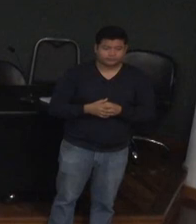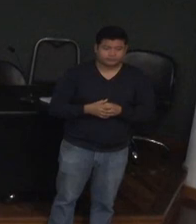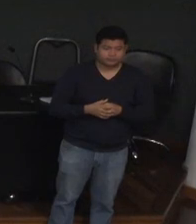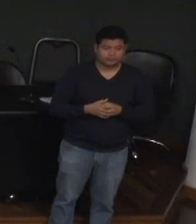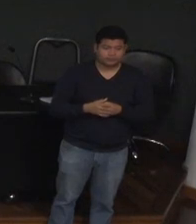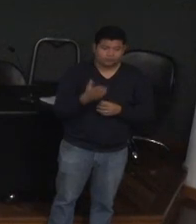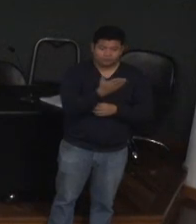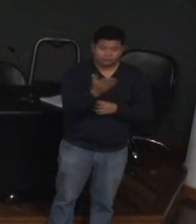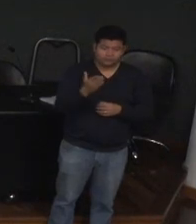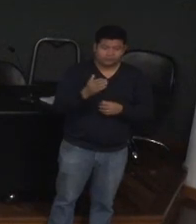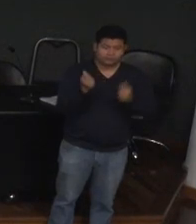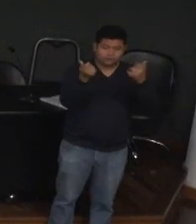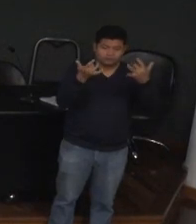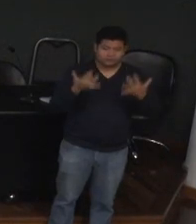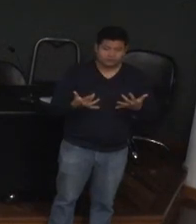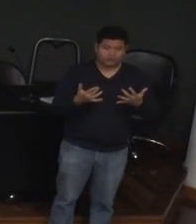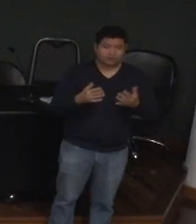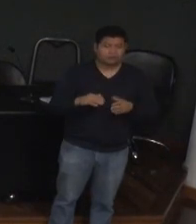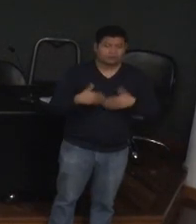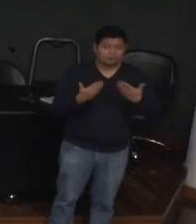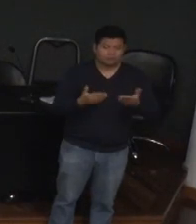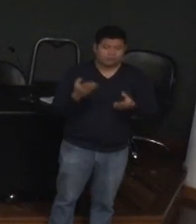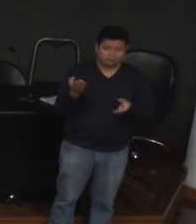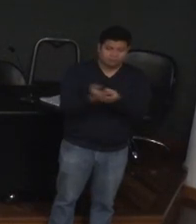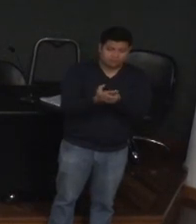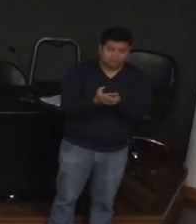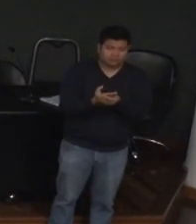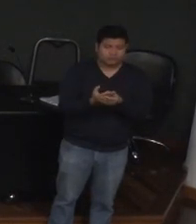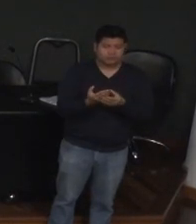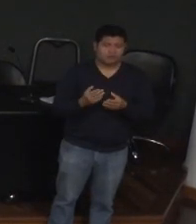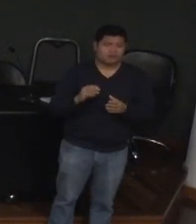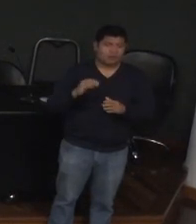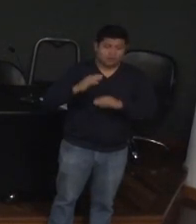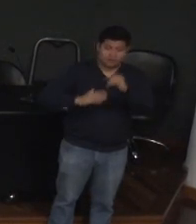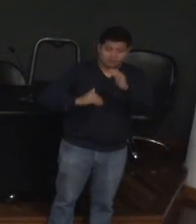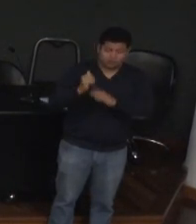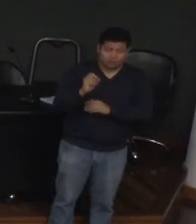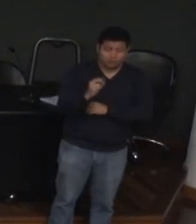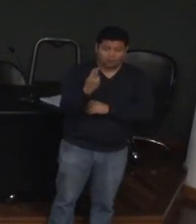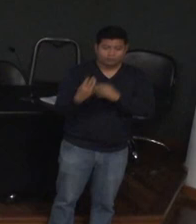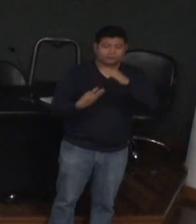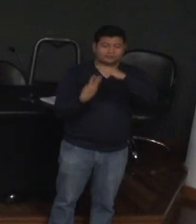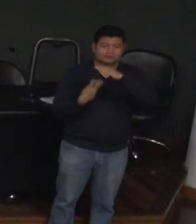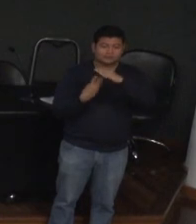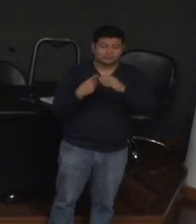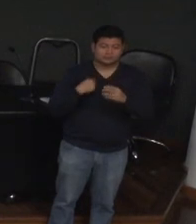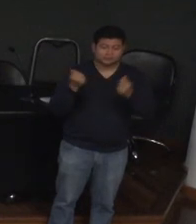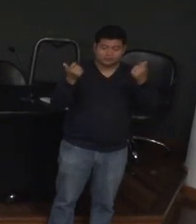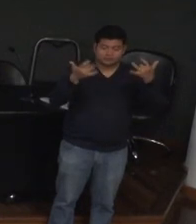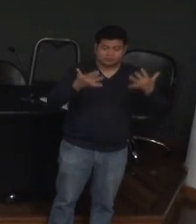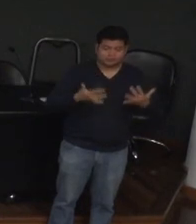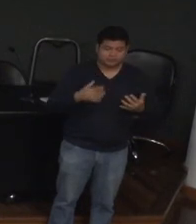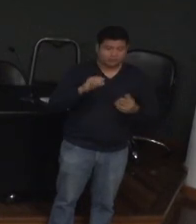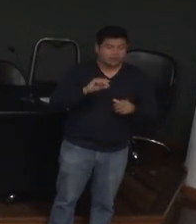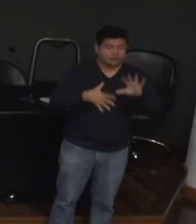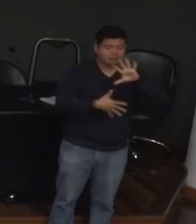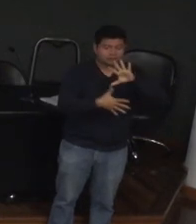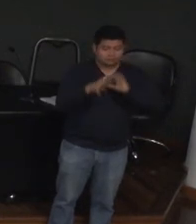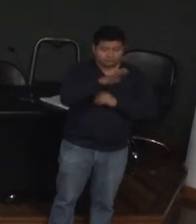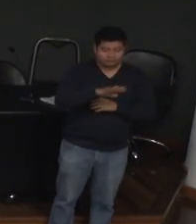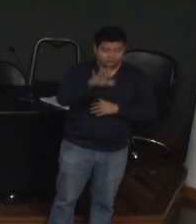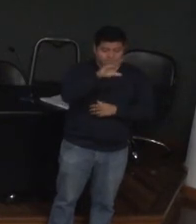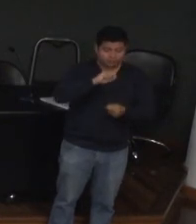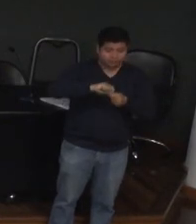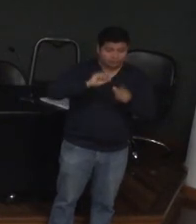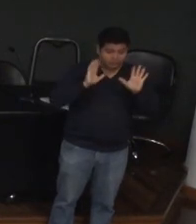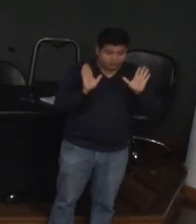vão dizer qual é o processo, qual é o ativo ou qual é o terceiro, né, que é o dado que vocês querem trazer para o mapeamento. Feito